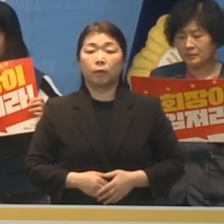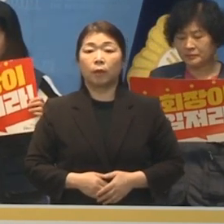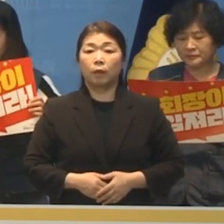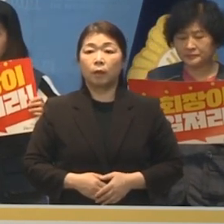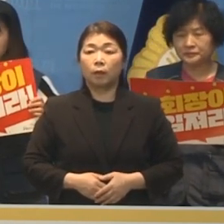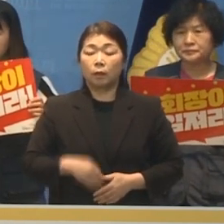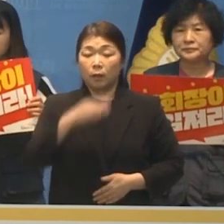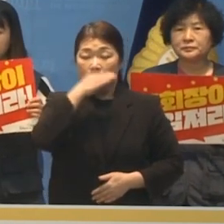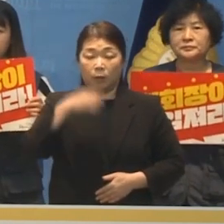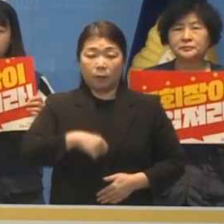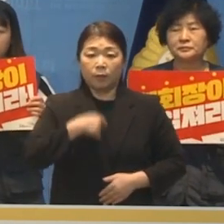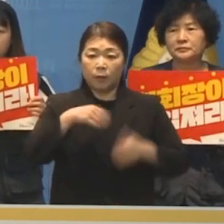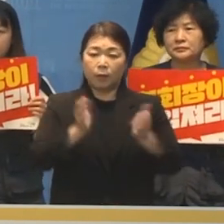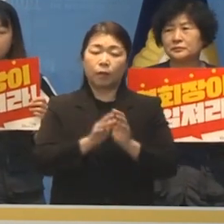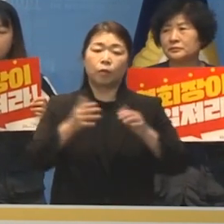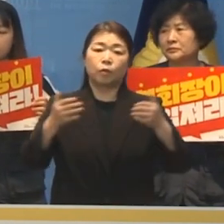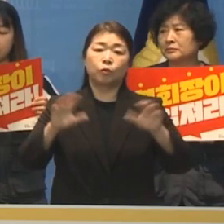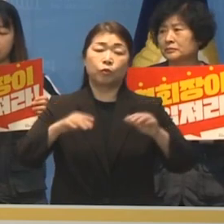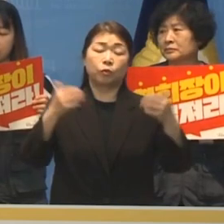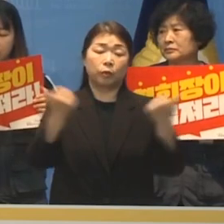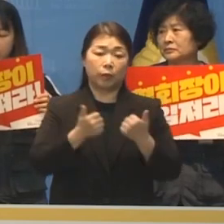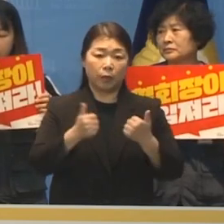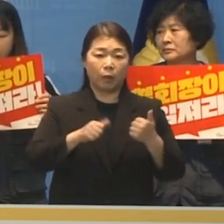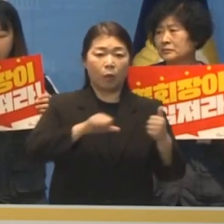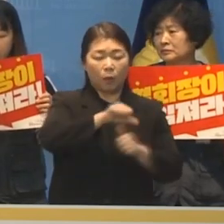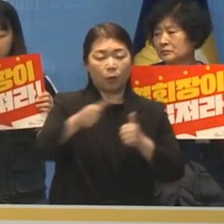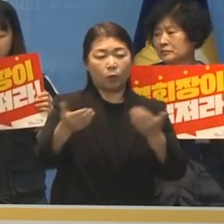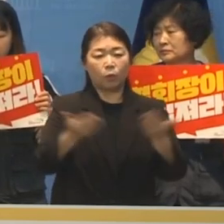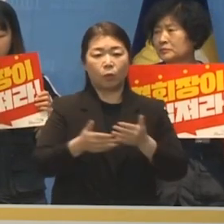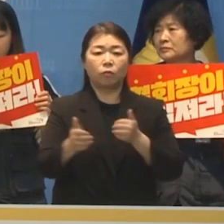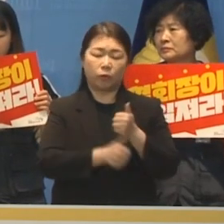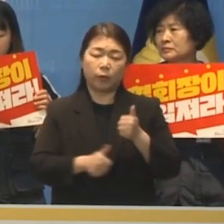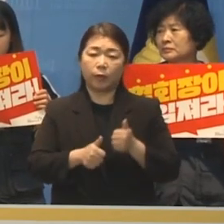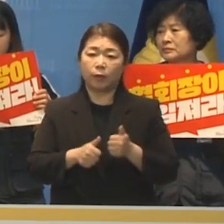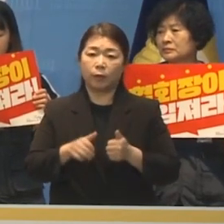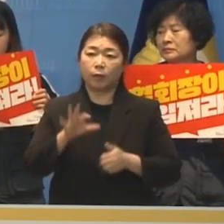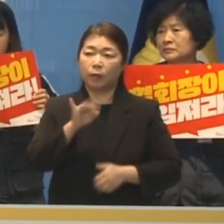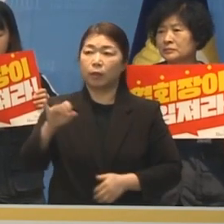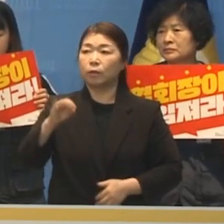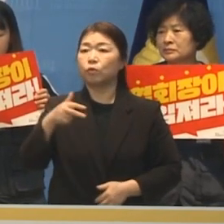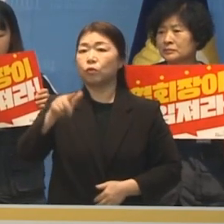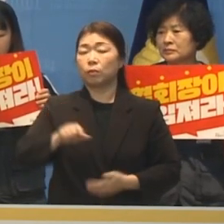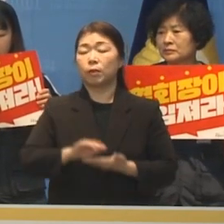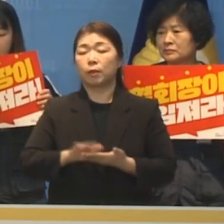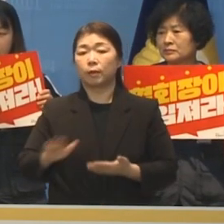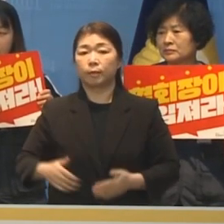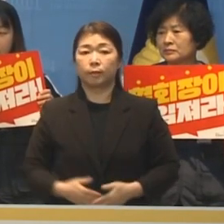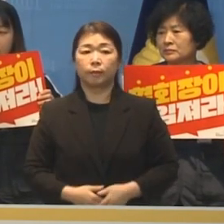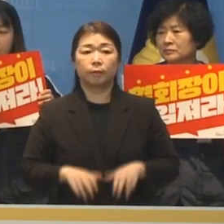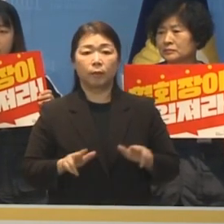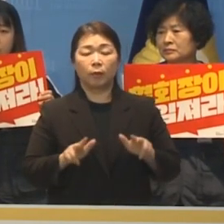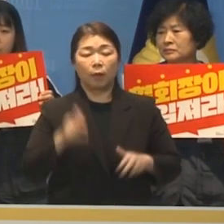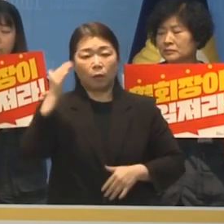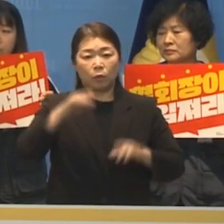네, 정의당 국회 환경노동위원회 이은주 의원입니다. 오늘 이 자리에는